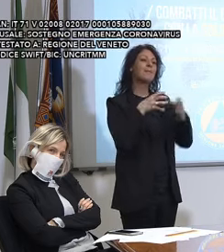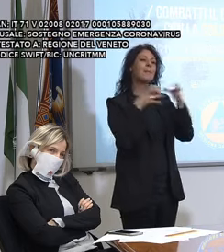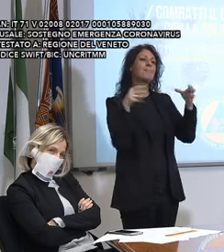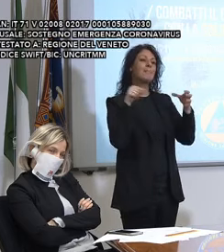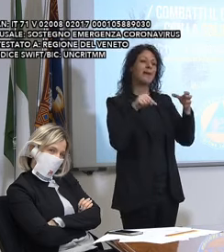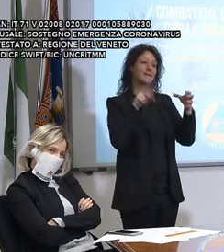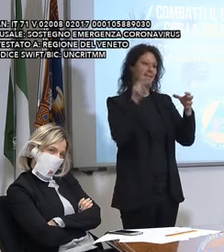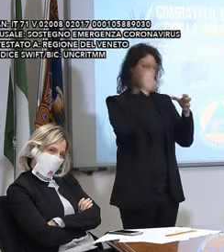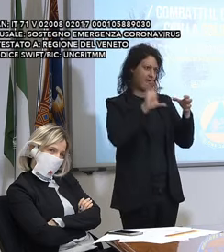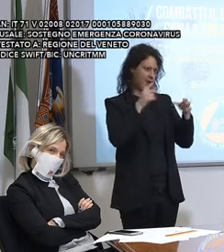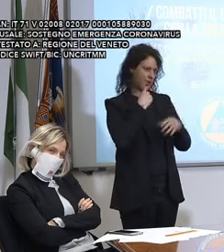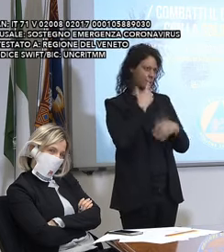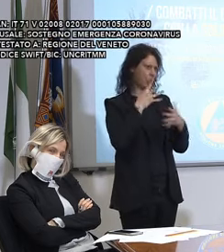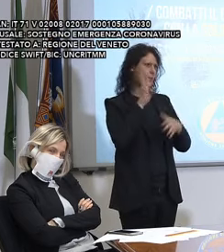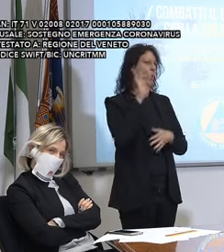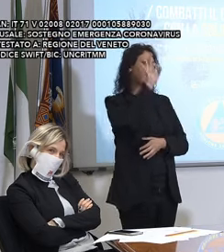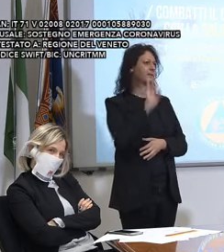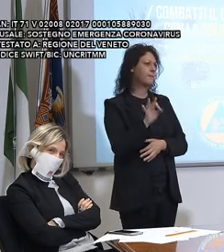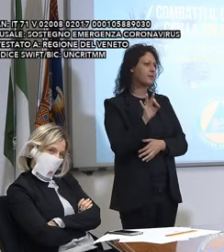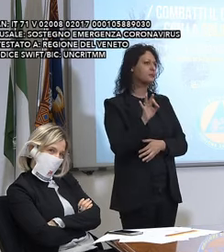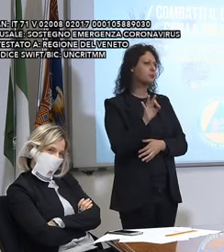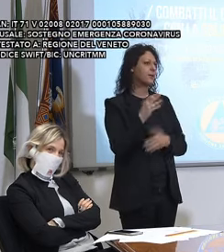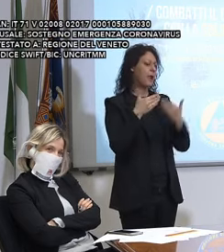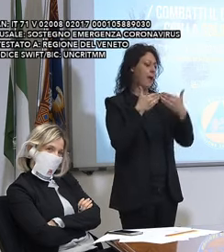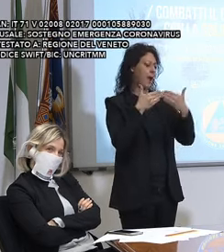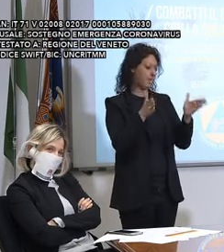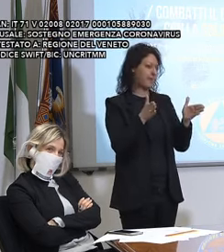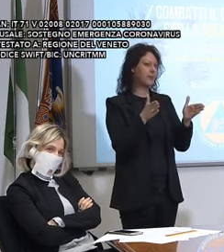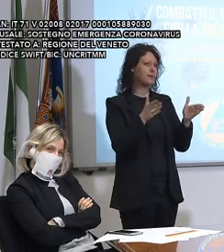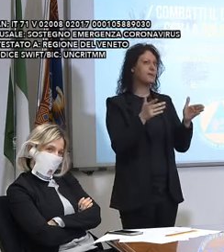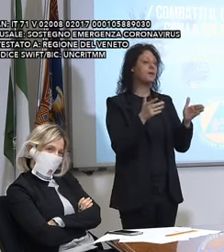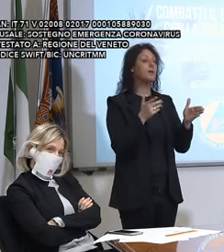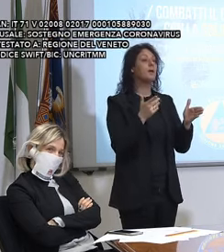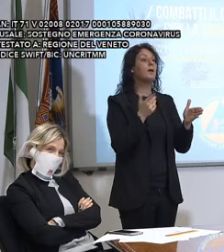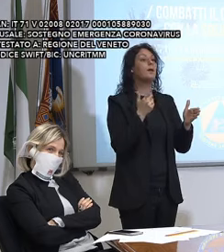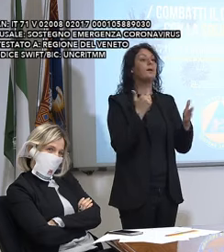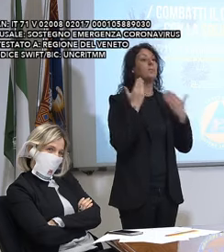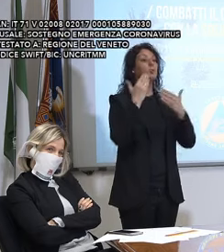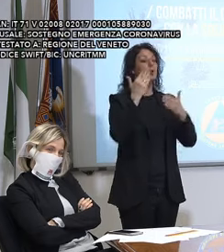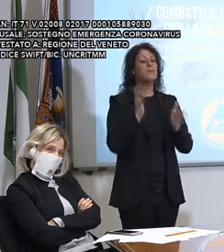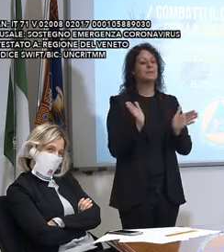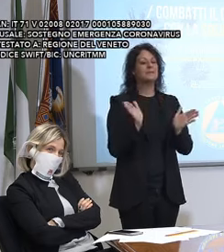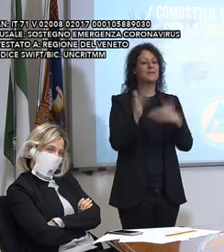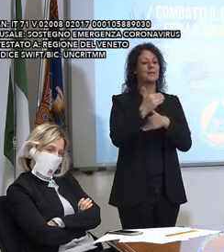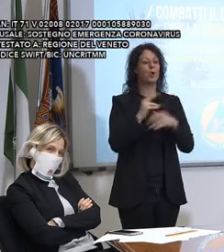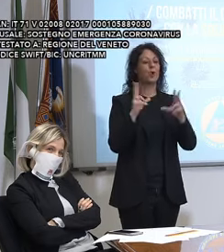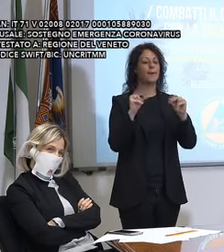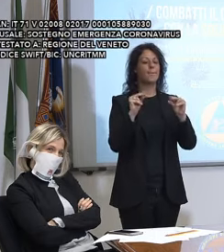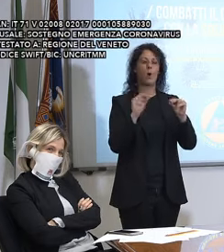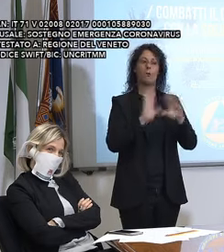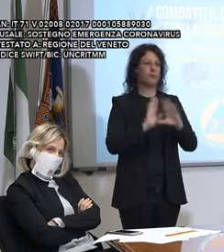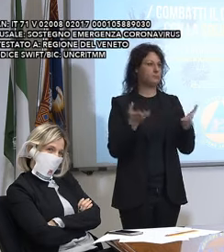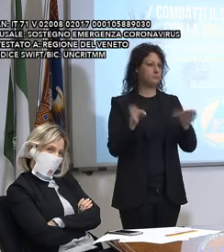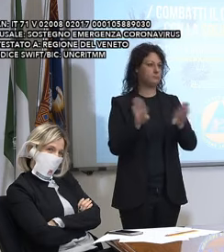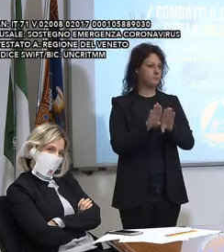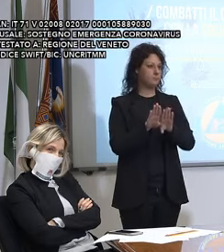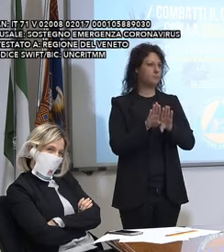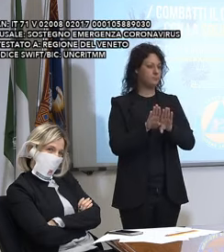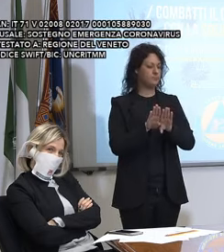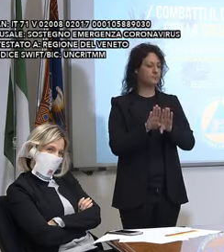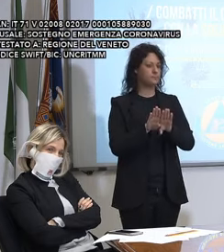il 40% delle aziende, che è ancora fermo purtroppo però il settore della moda, sappiamo che certo. Non solo nella nostra regione conta